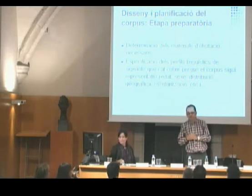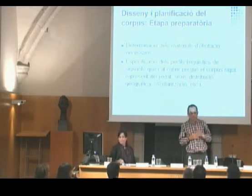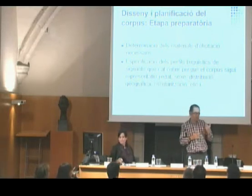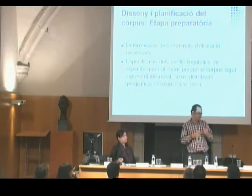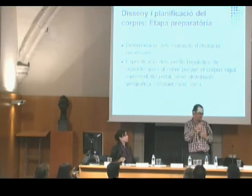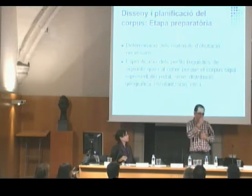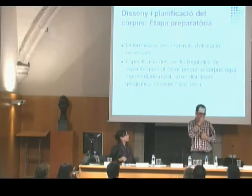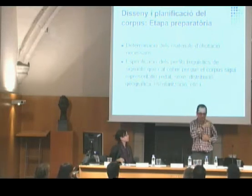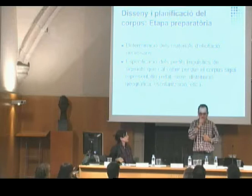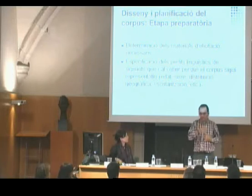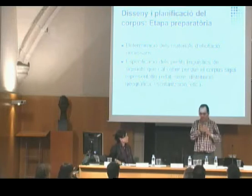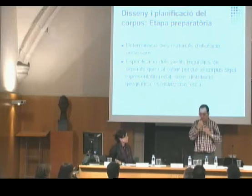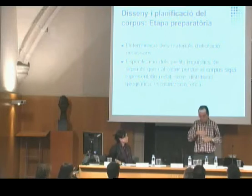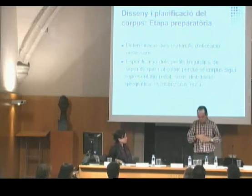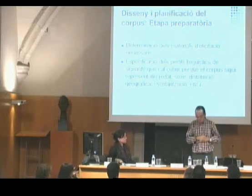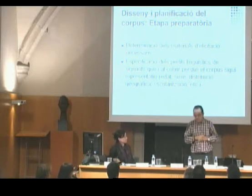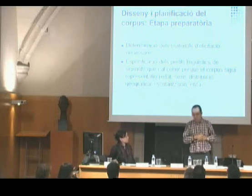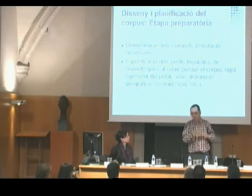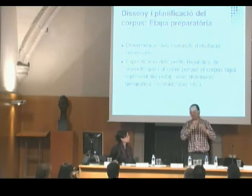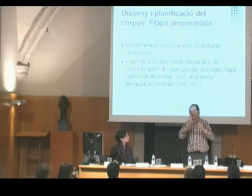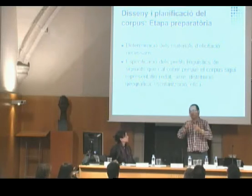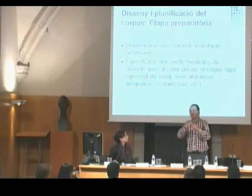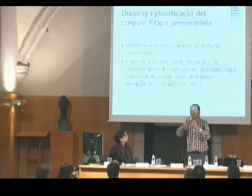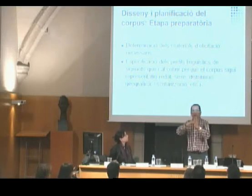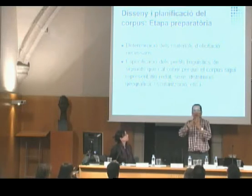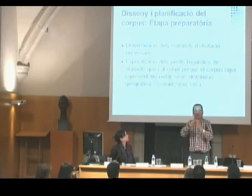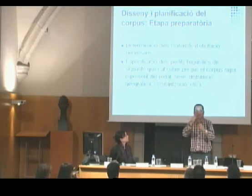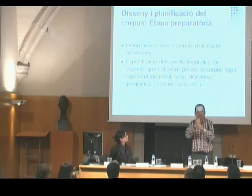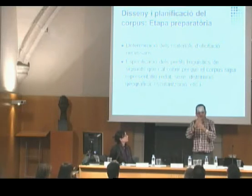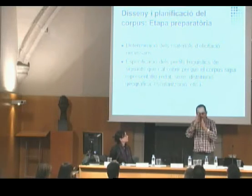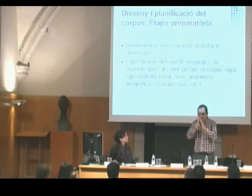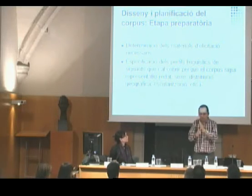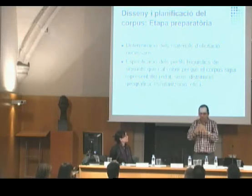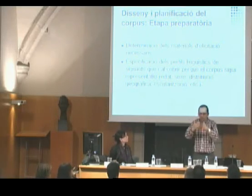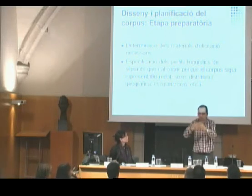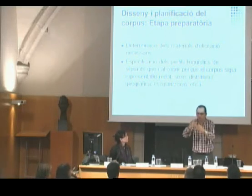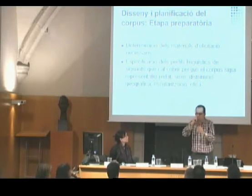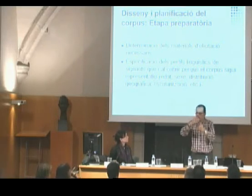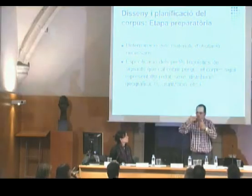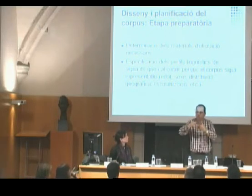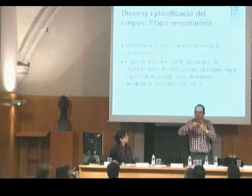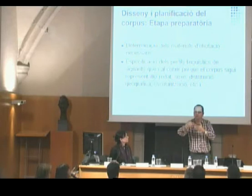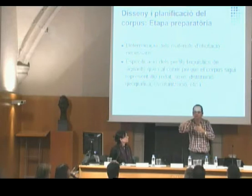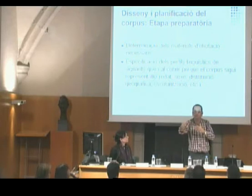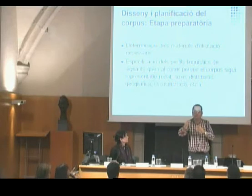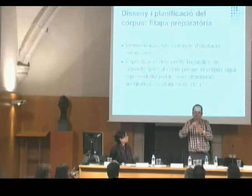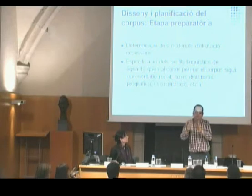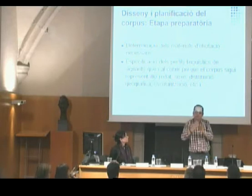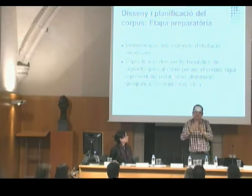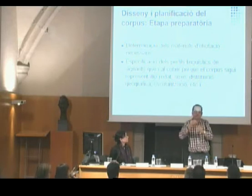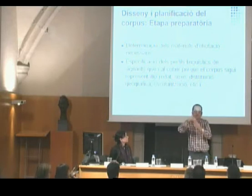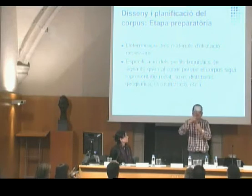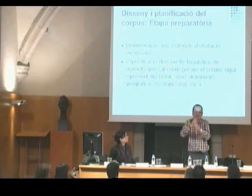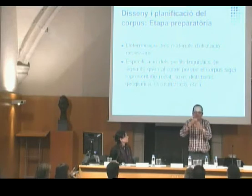Gemma, la meva companya, jo continuaré la seva explicació. El Josep Quer també ha explicat la seva. Nosaltres farem